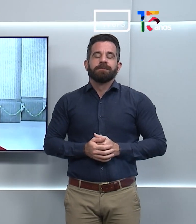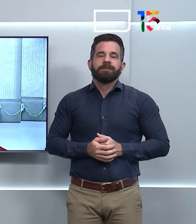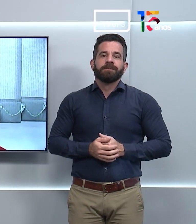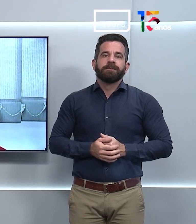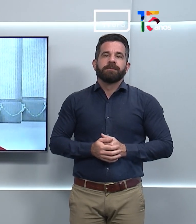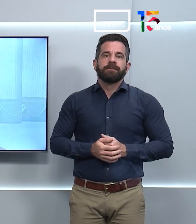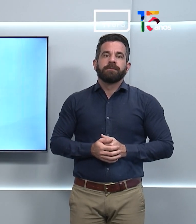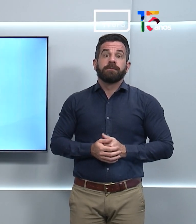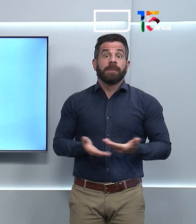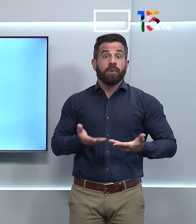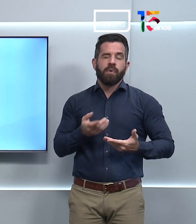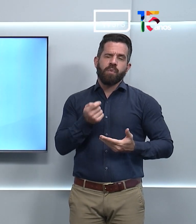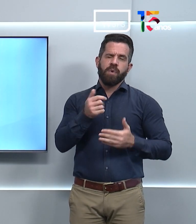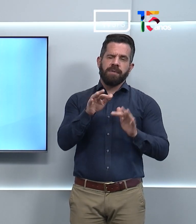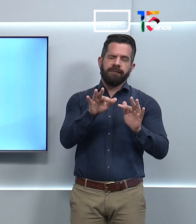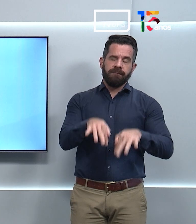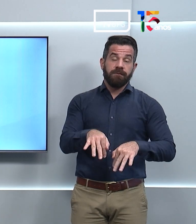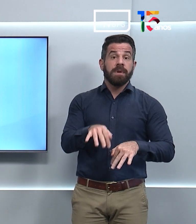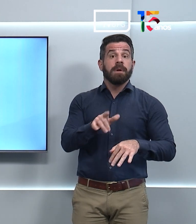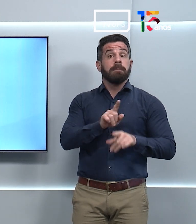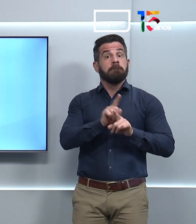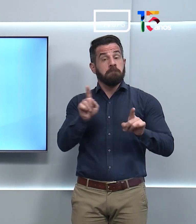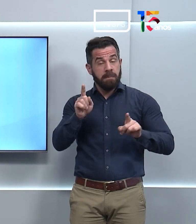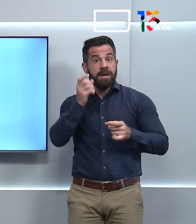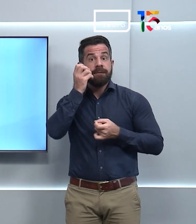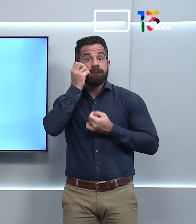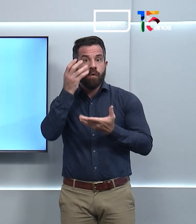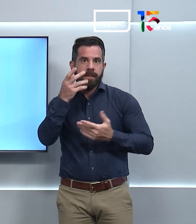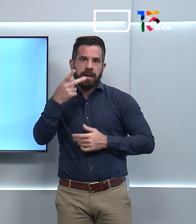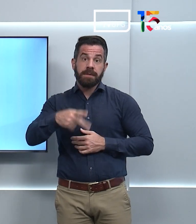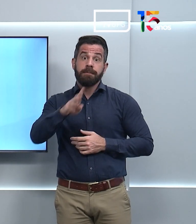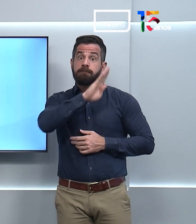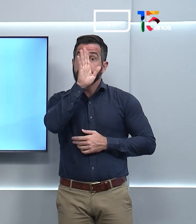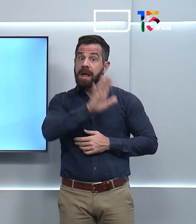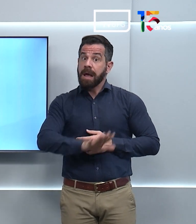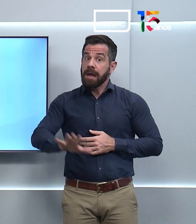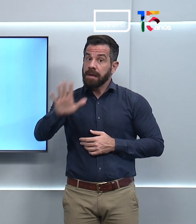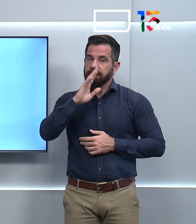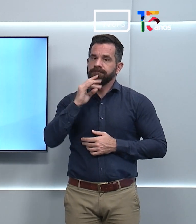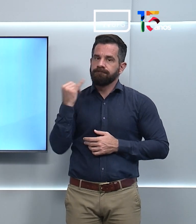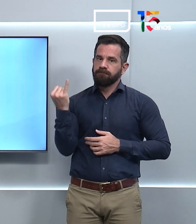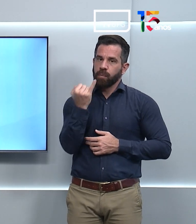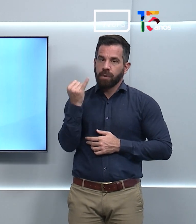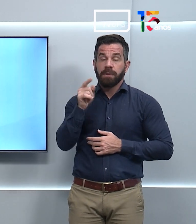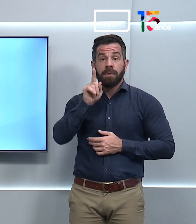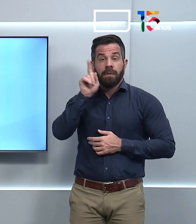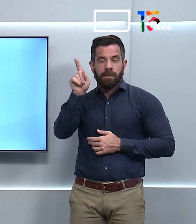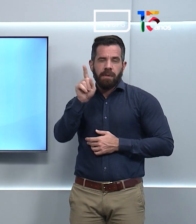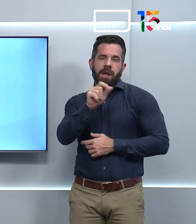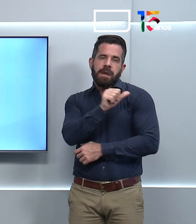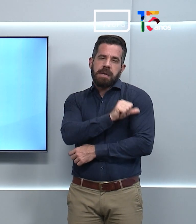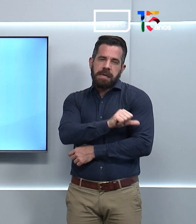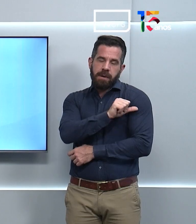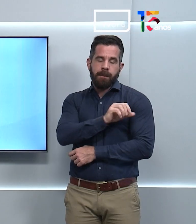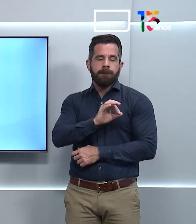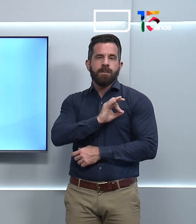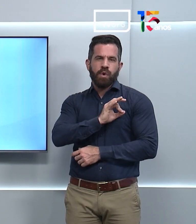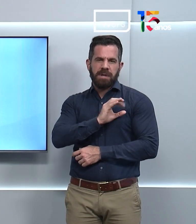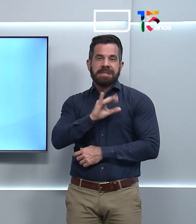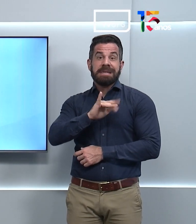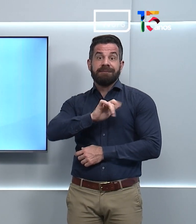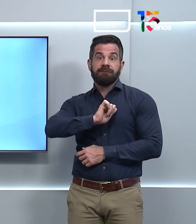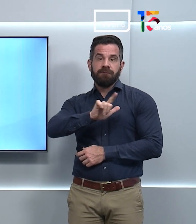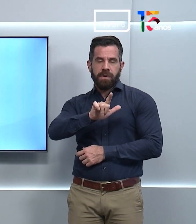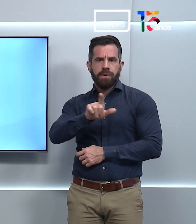Bom, e agora a gente finaliza esse bloco com outra informação nacional importante. A Polícia Civil do Estado do Rio de Janeiro divulgou no último domingo